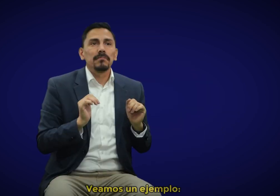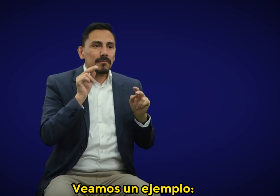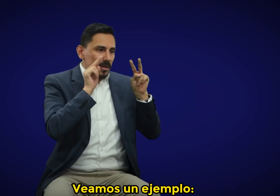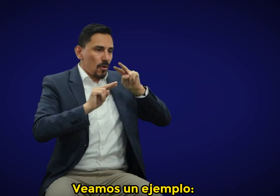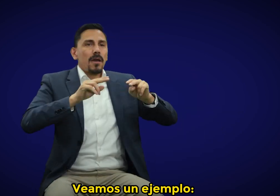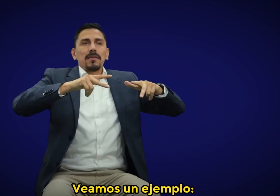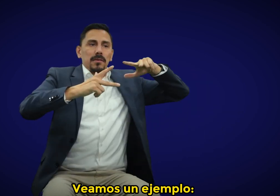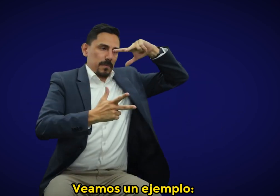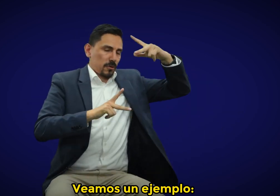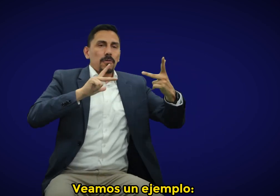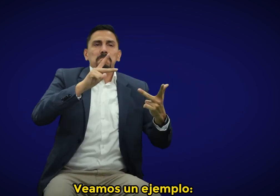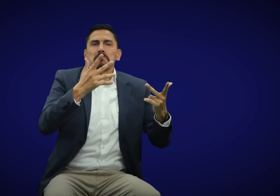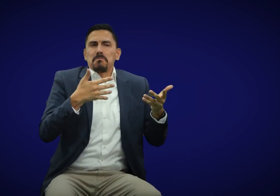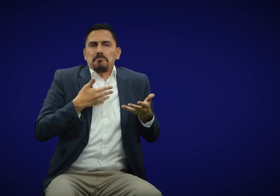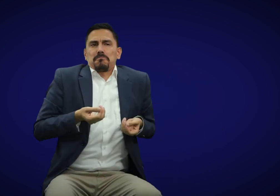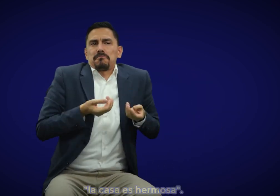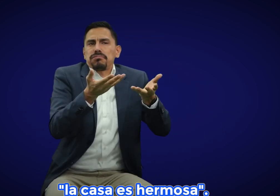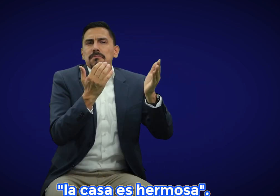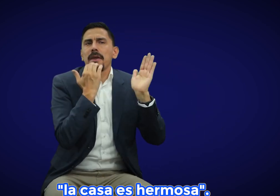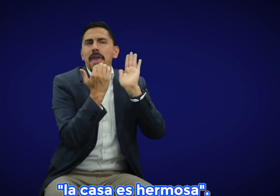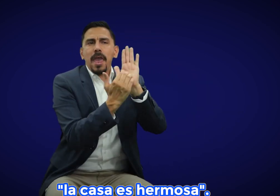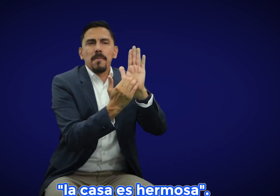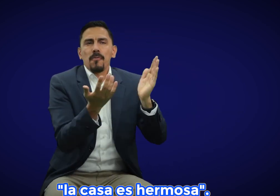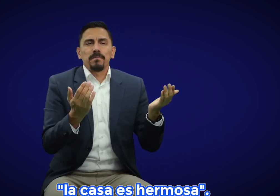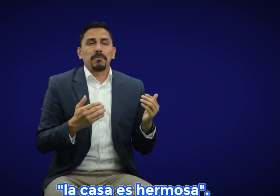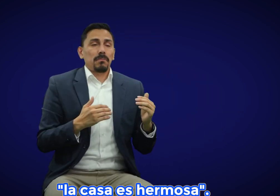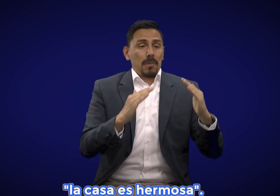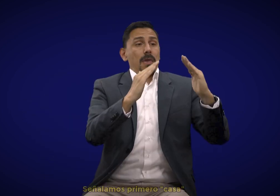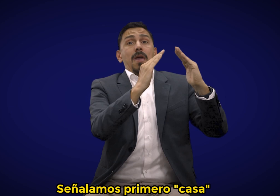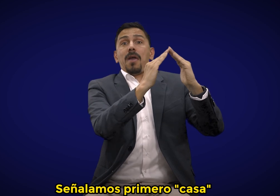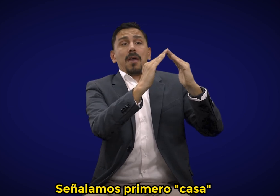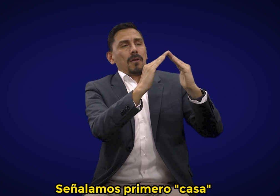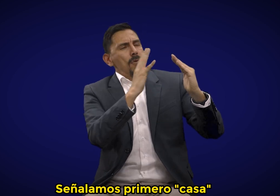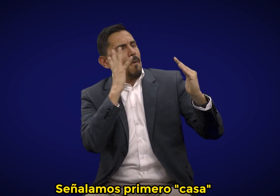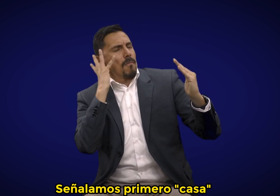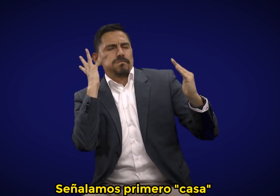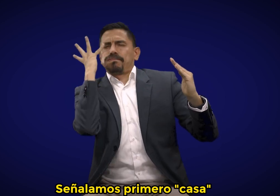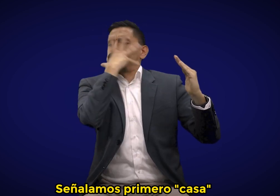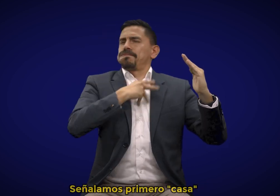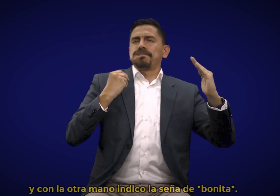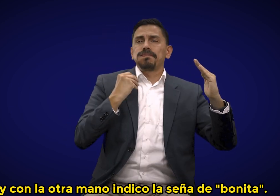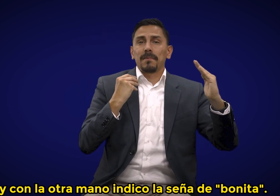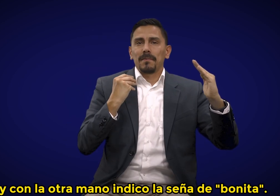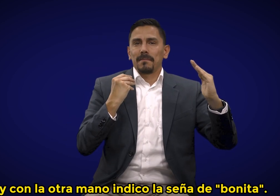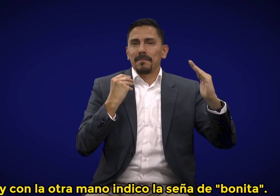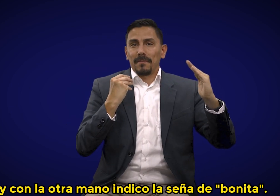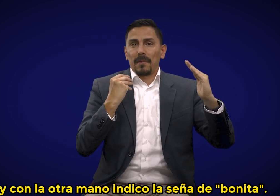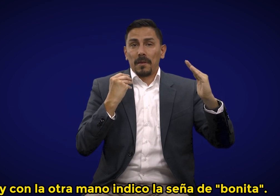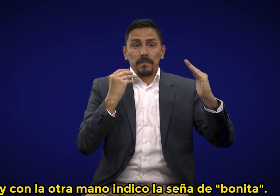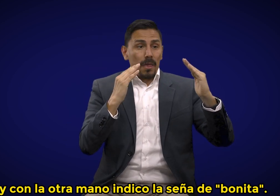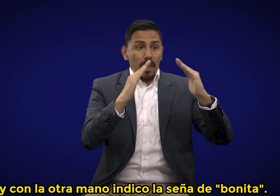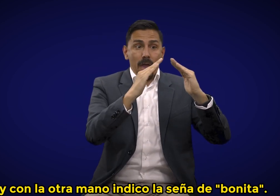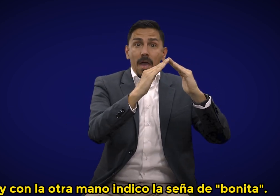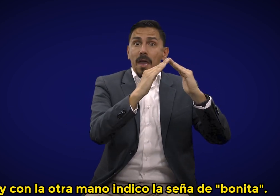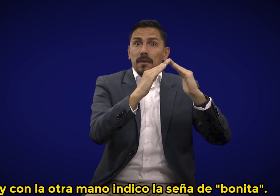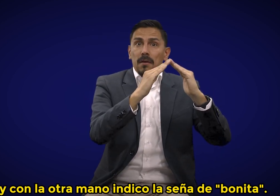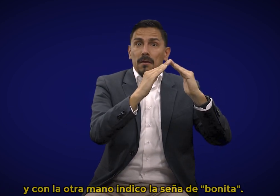Veamos un ejemplo. La casa es hermosa. Señalamos primero casa y con la otra mano indico la seña de bonita.